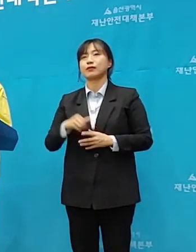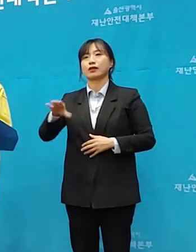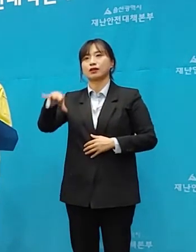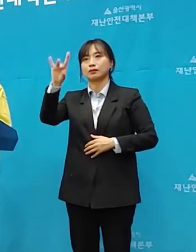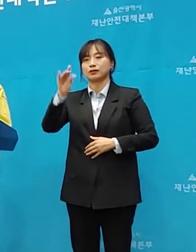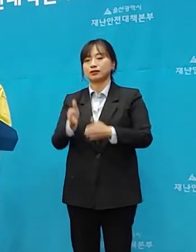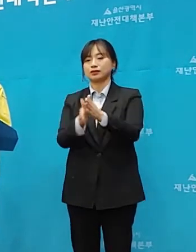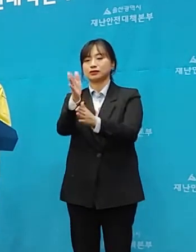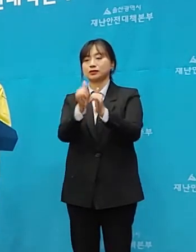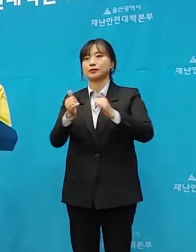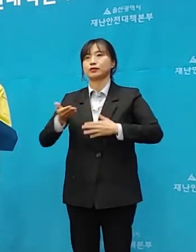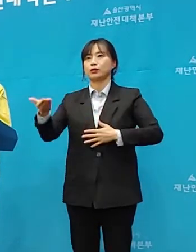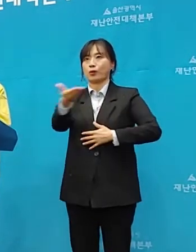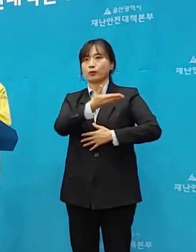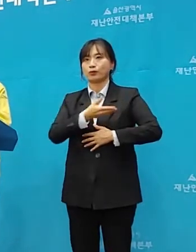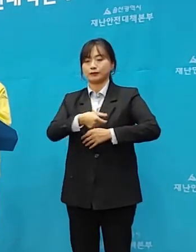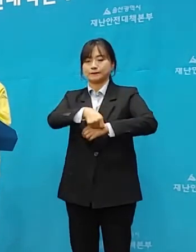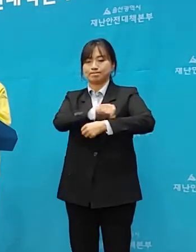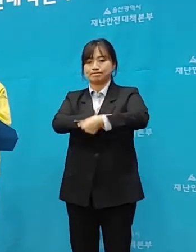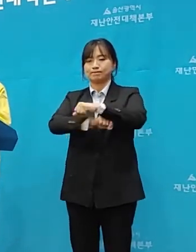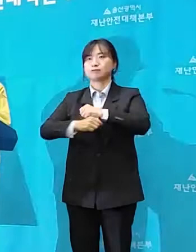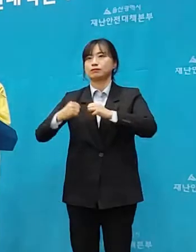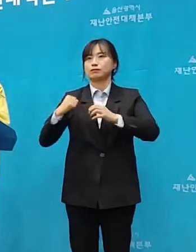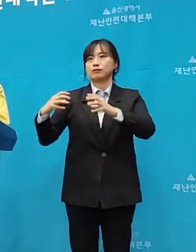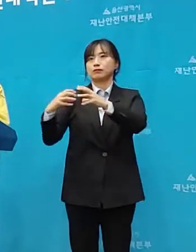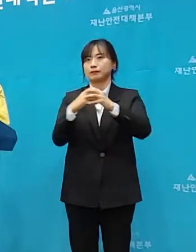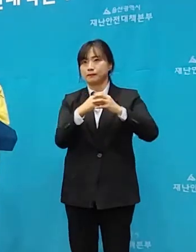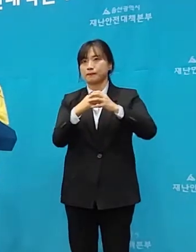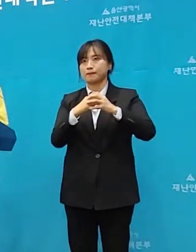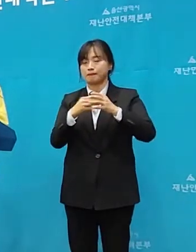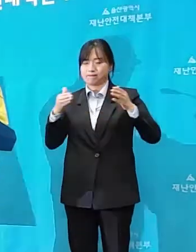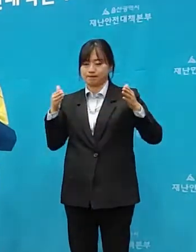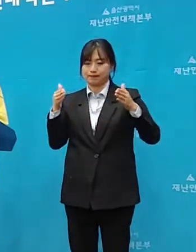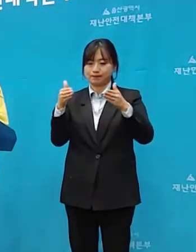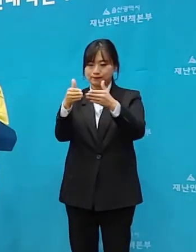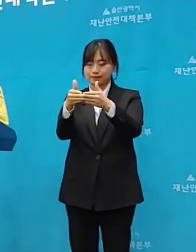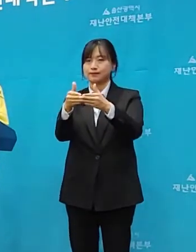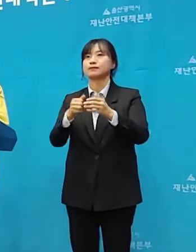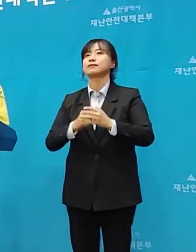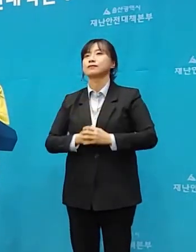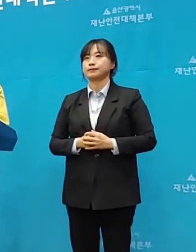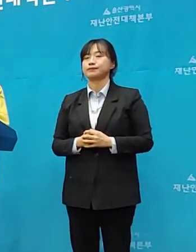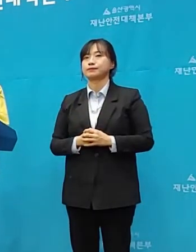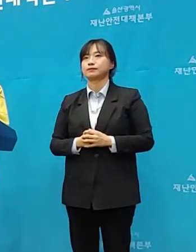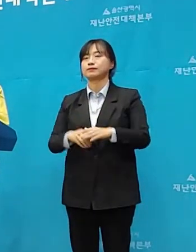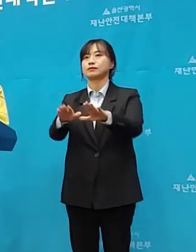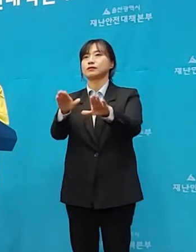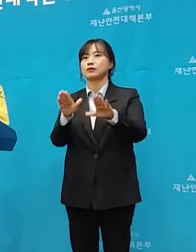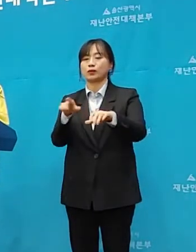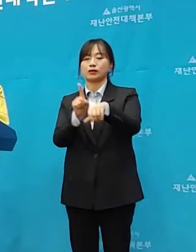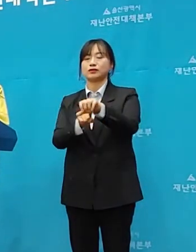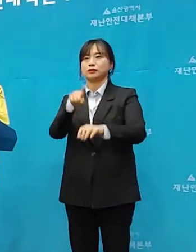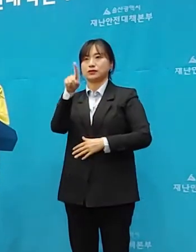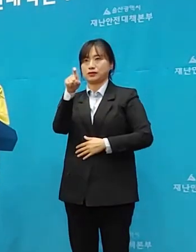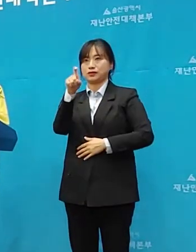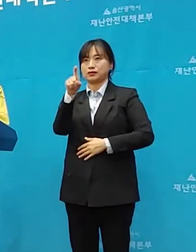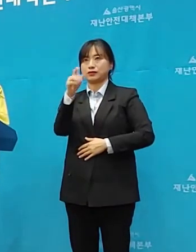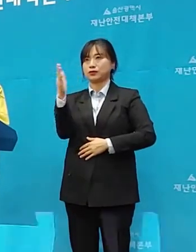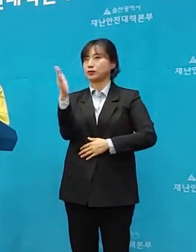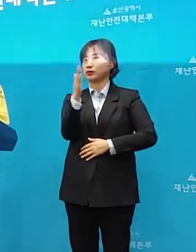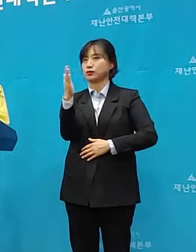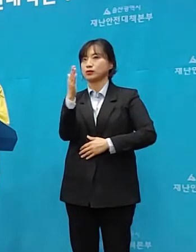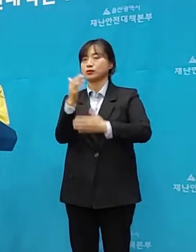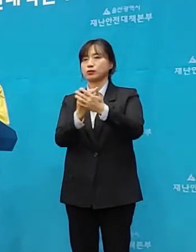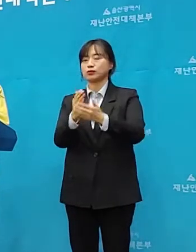우선 시민들의 적극적인 협조 속에 행정력을 총동원하여 금일 11시